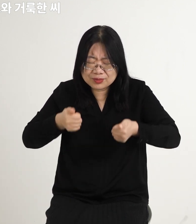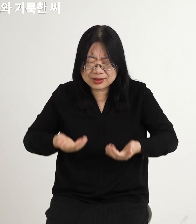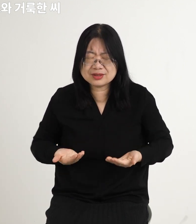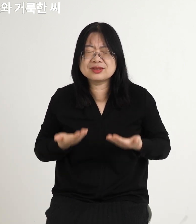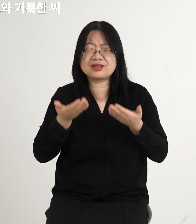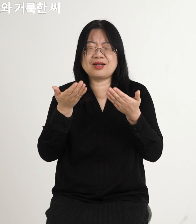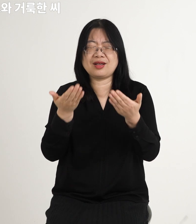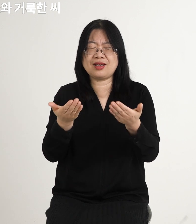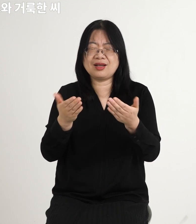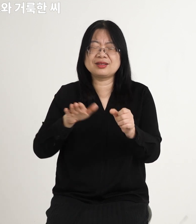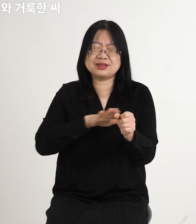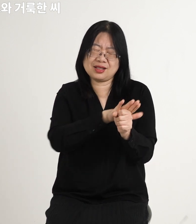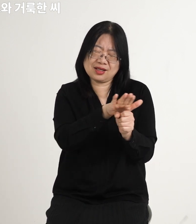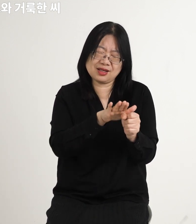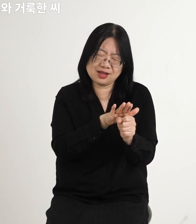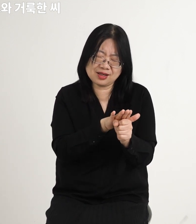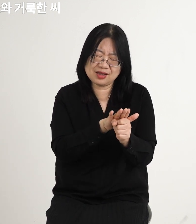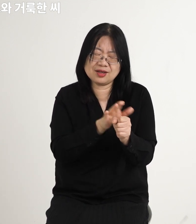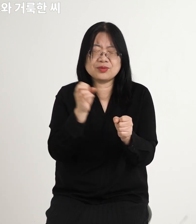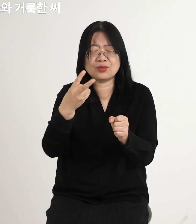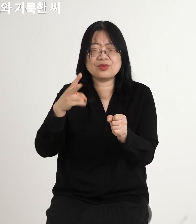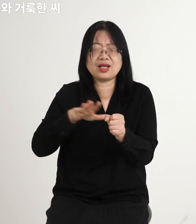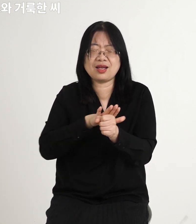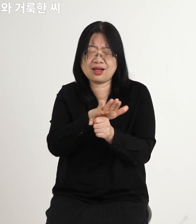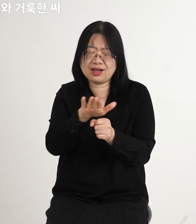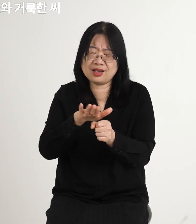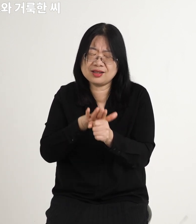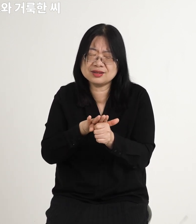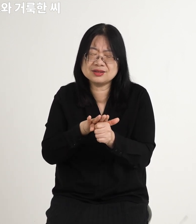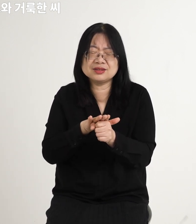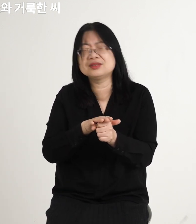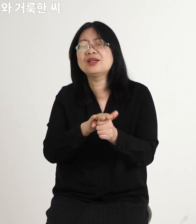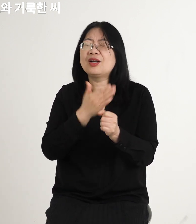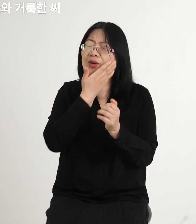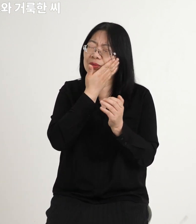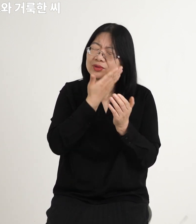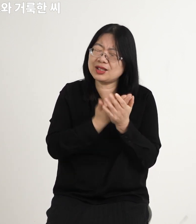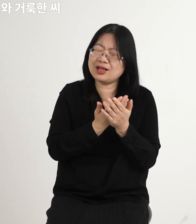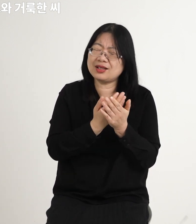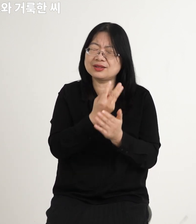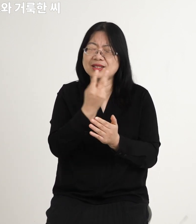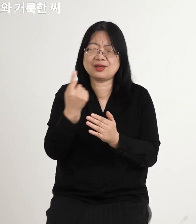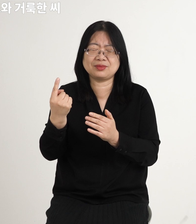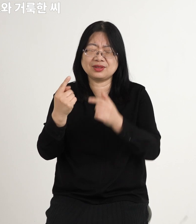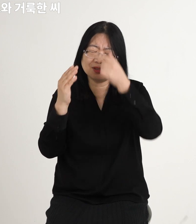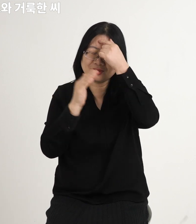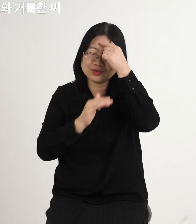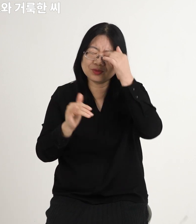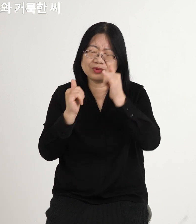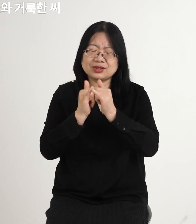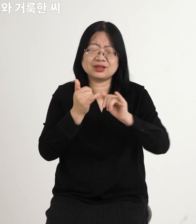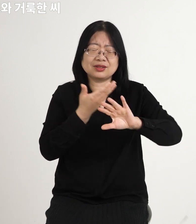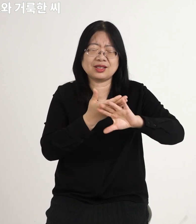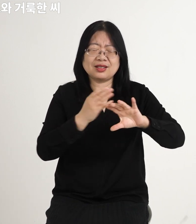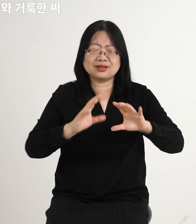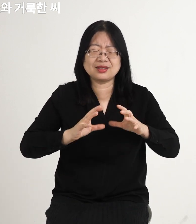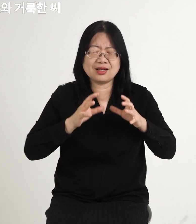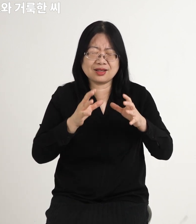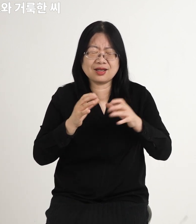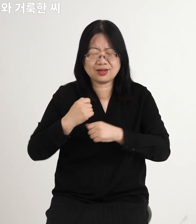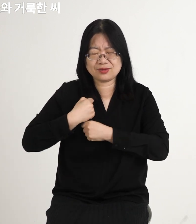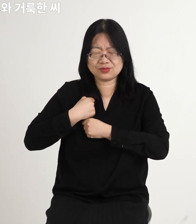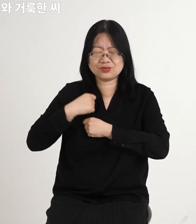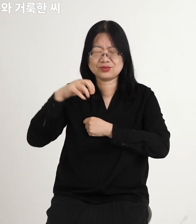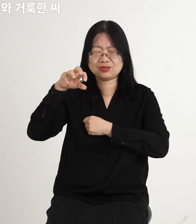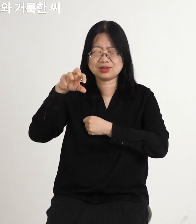드리는 사랑하고 사랑하는 귀한 3일의 성도들, 해외,